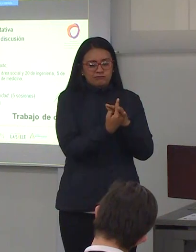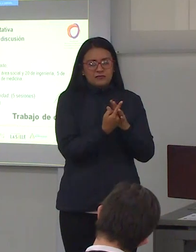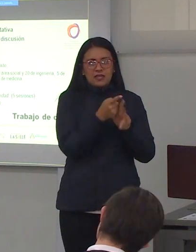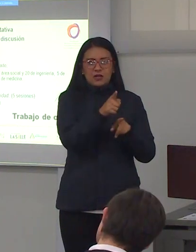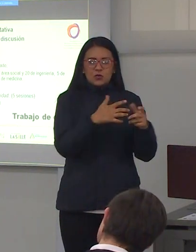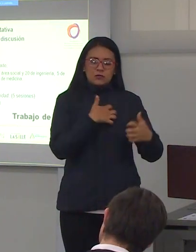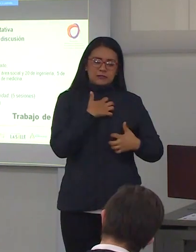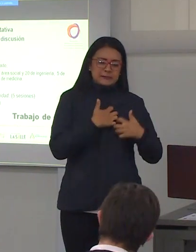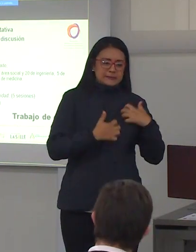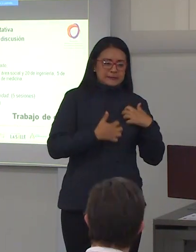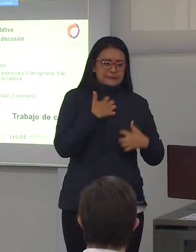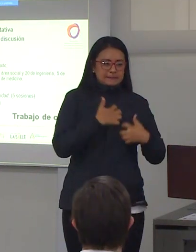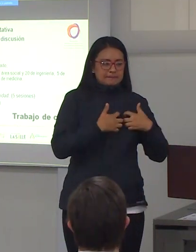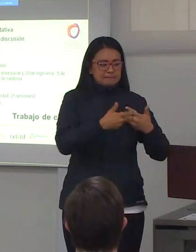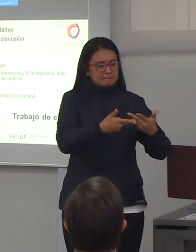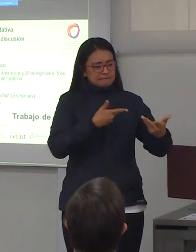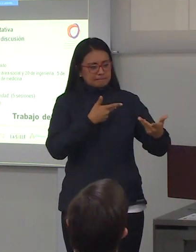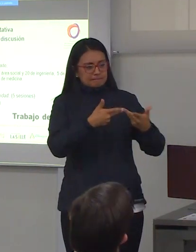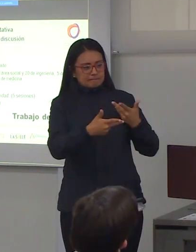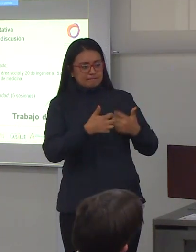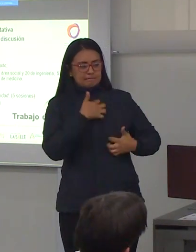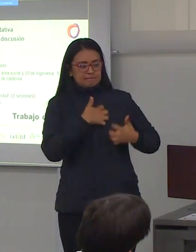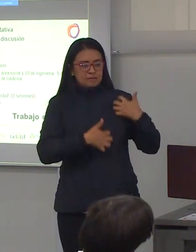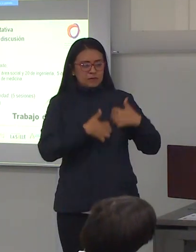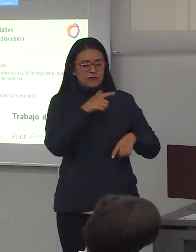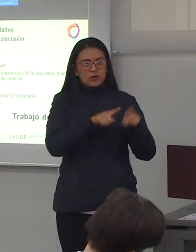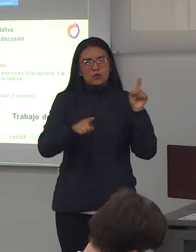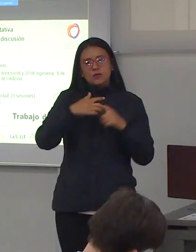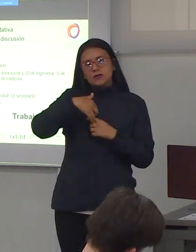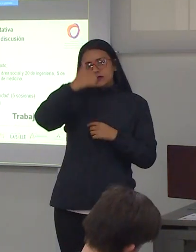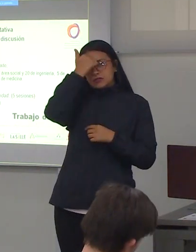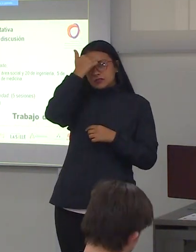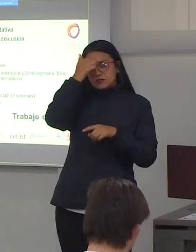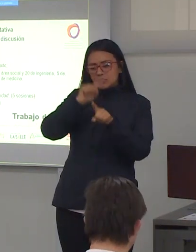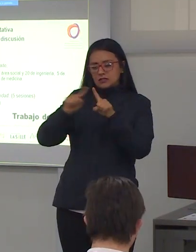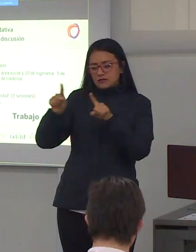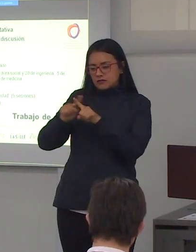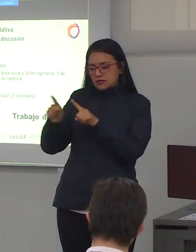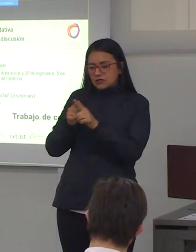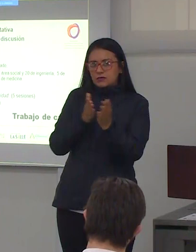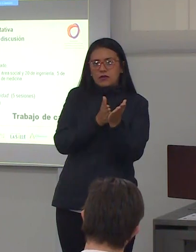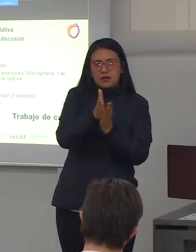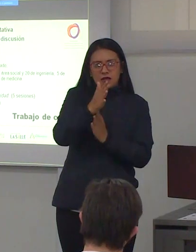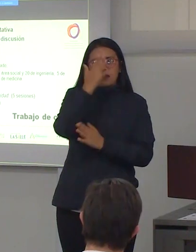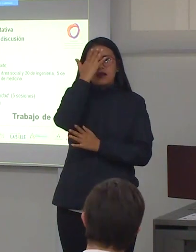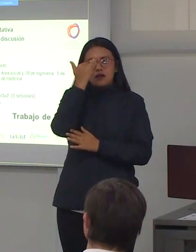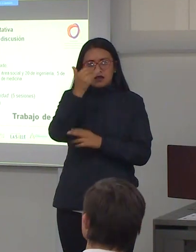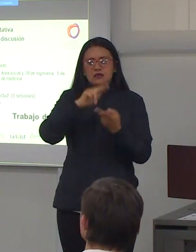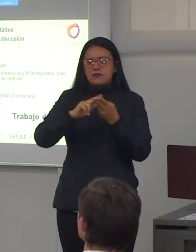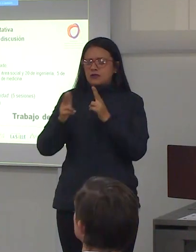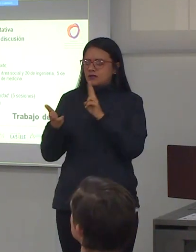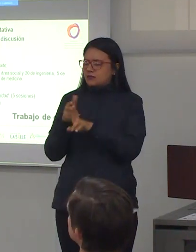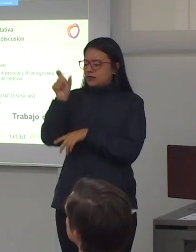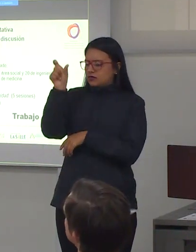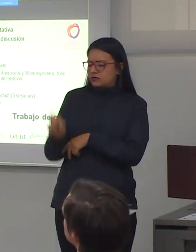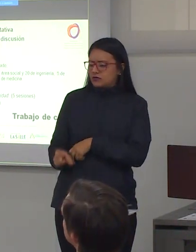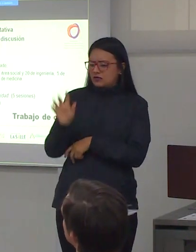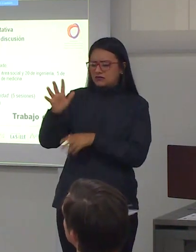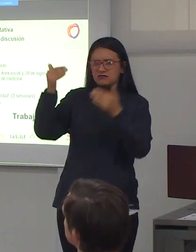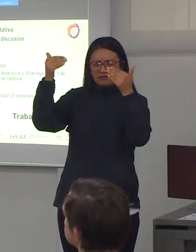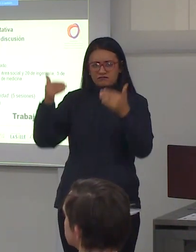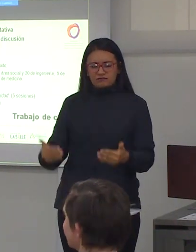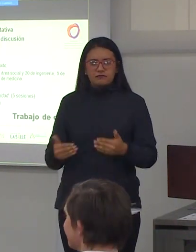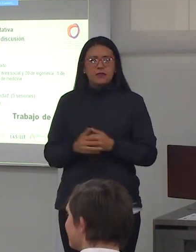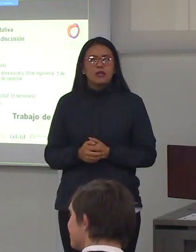de inquietudes que presentaban docentes de los diferentes programas académicos con relación a la población con discapacidad